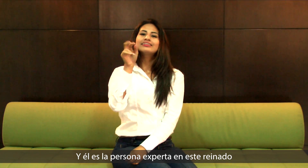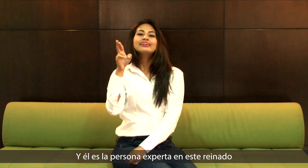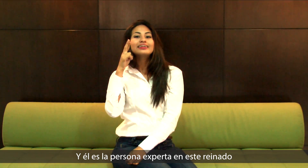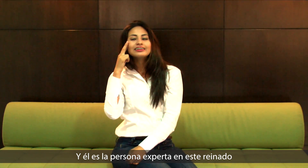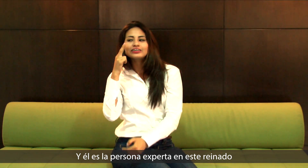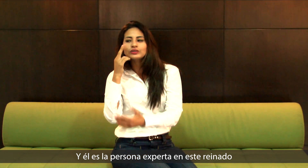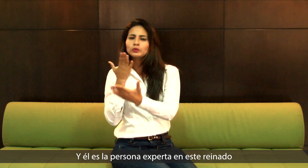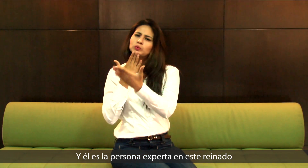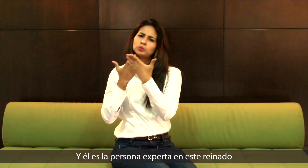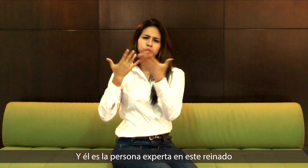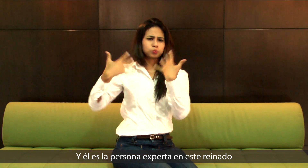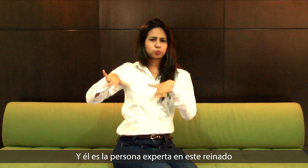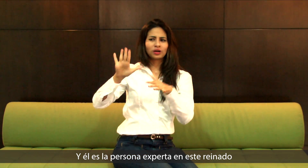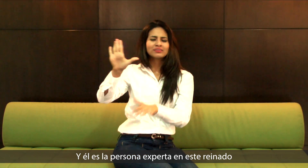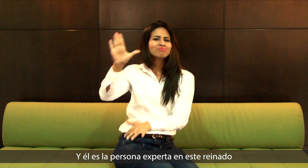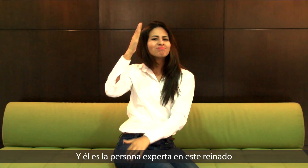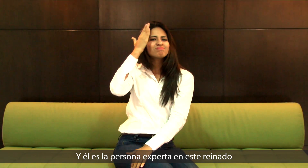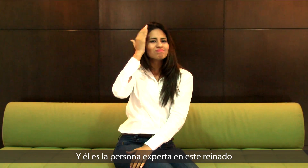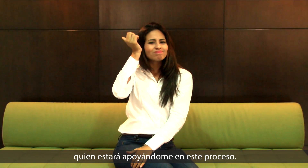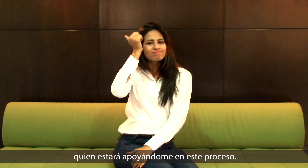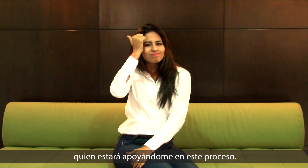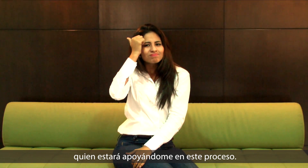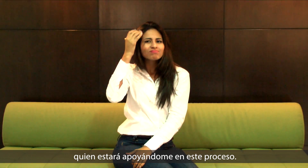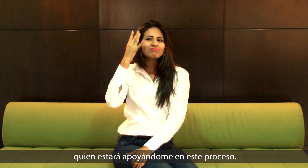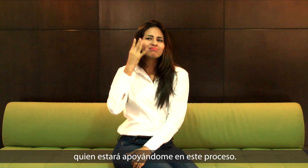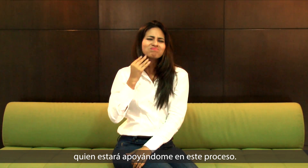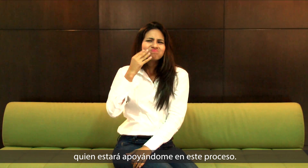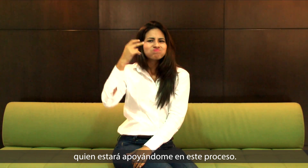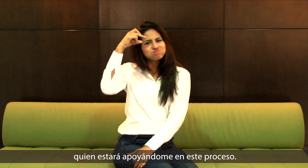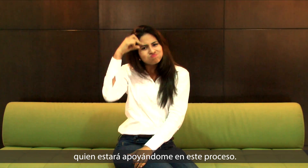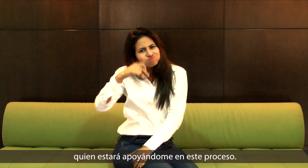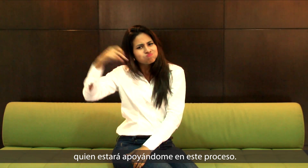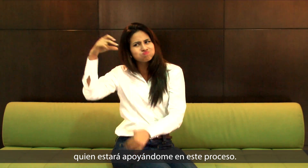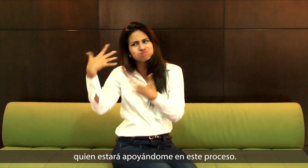es la persona experta en este reinado quien estará apoyándome en este proceso.